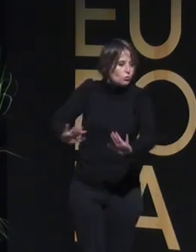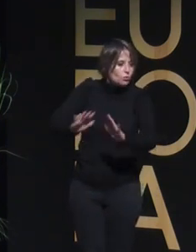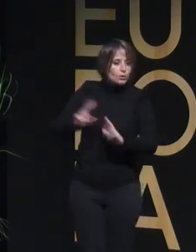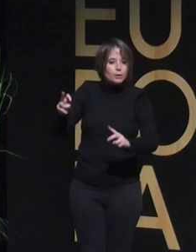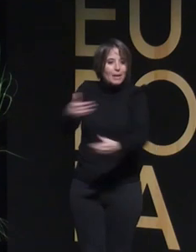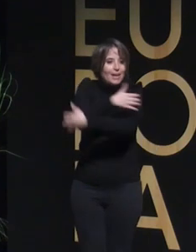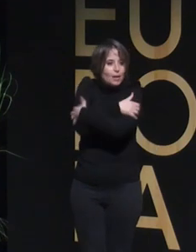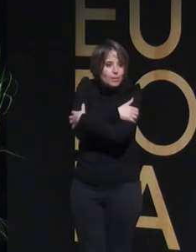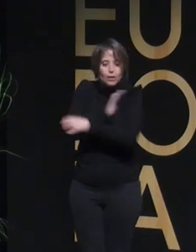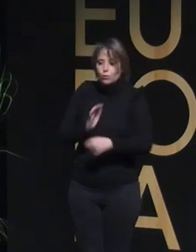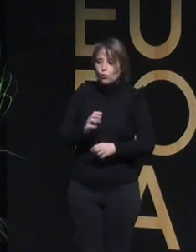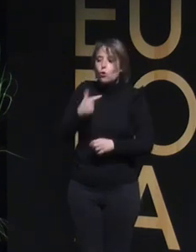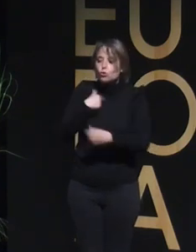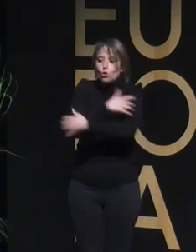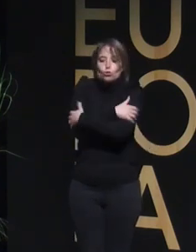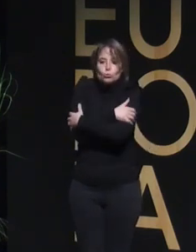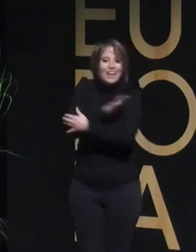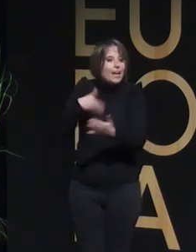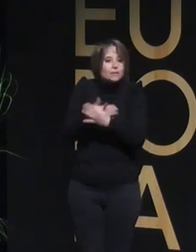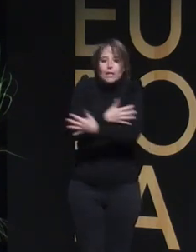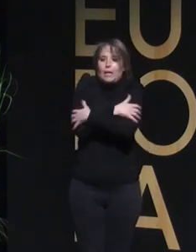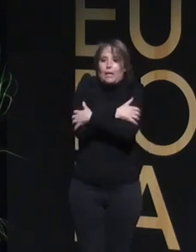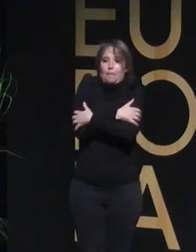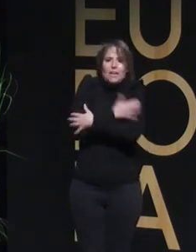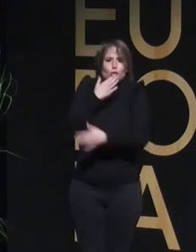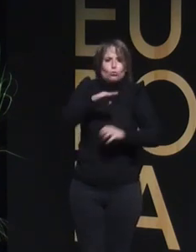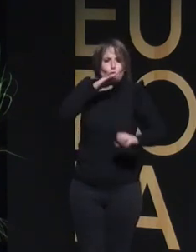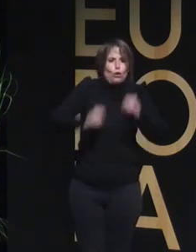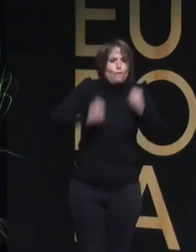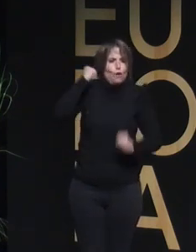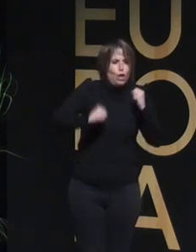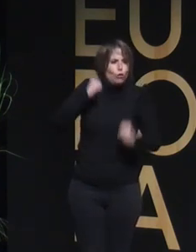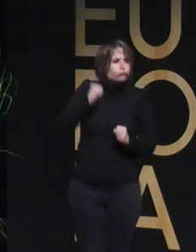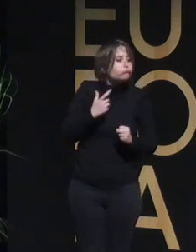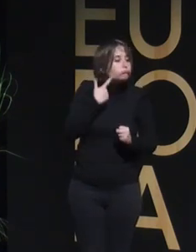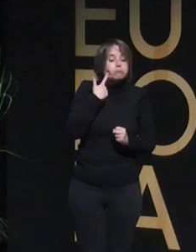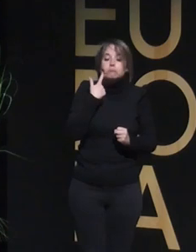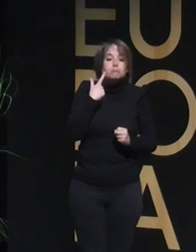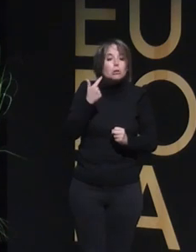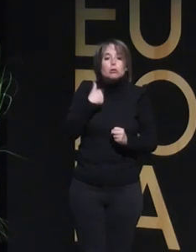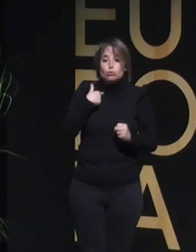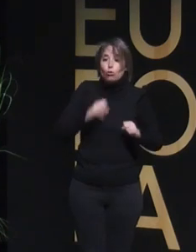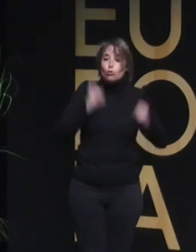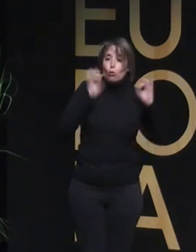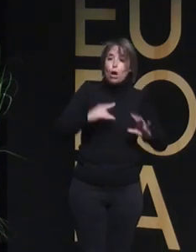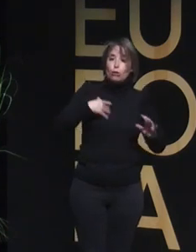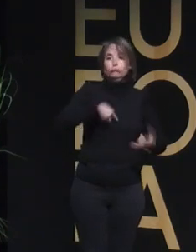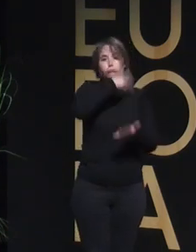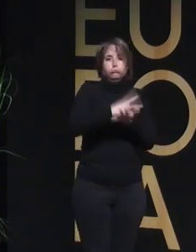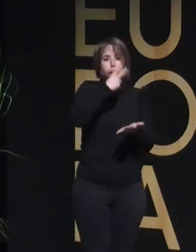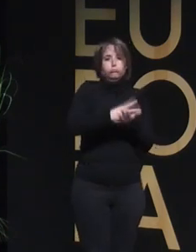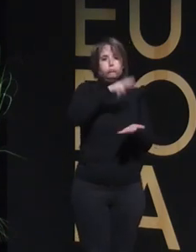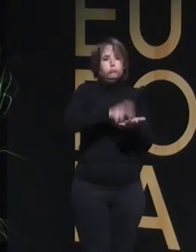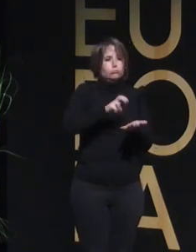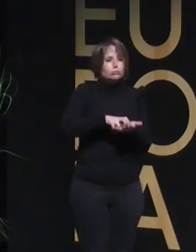abrazo. Y no te voy a soltar hasta que pares. Y si estás enfadado y estás con rabieta, no voy a coger otra rabieta como el anuncio y me tiro al suelo y la tengo más grande que tú. Eso